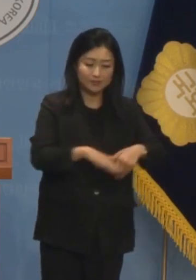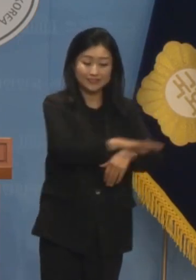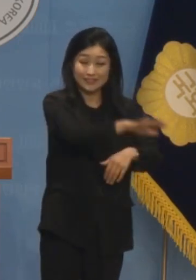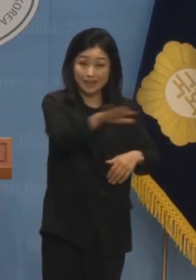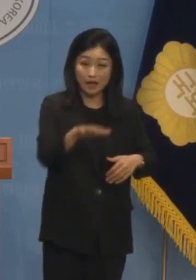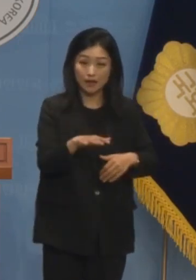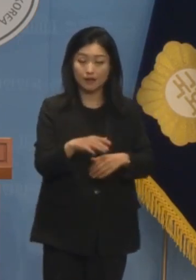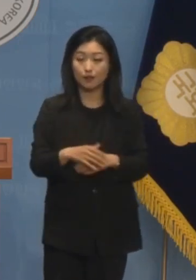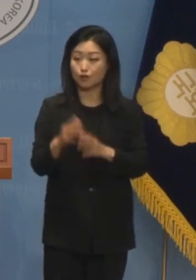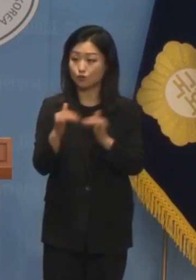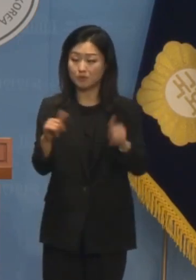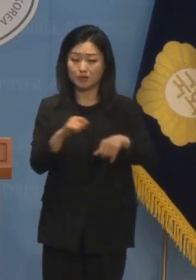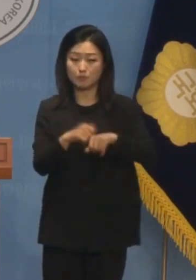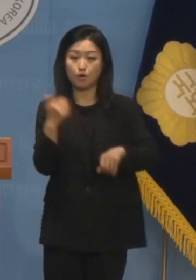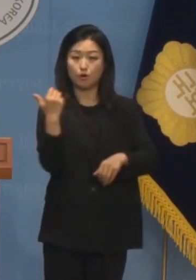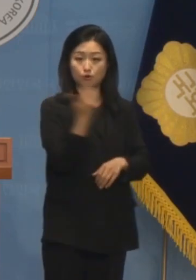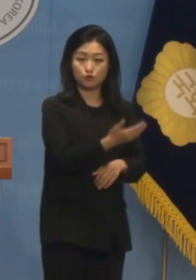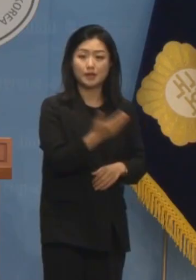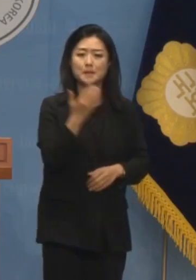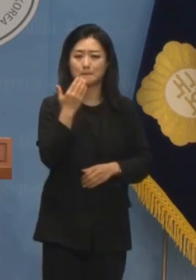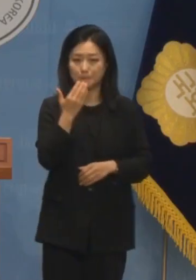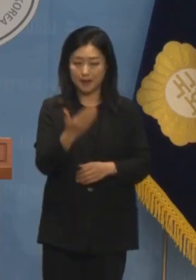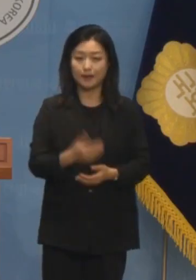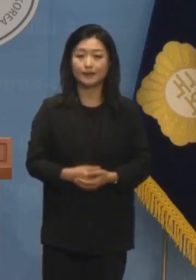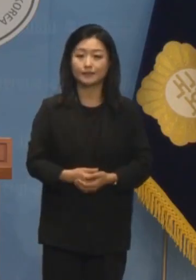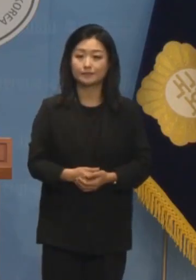자들도 마찬가지일 겁니다.